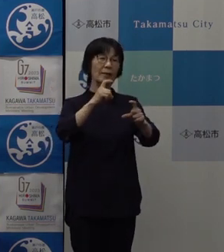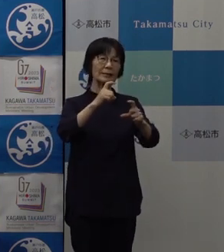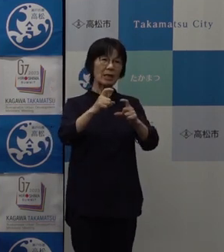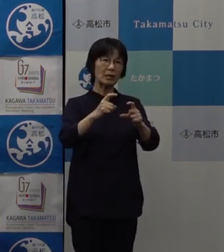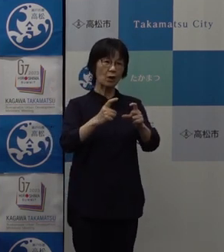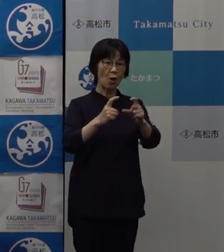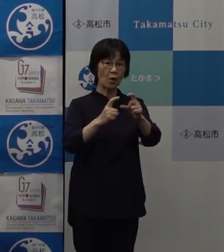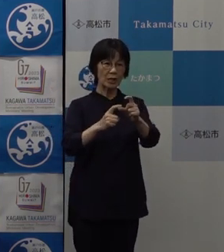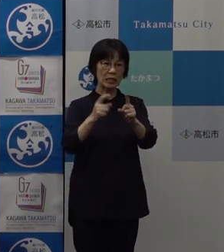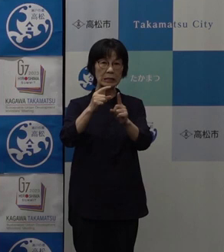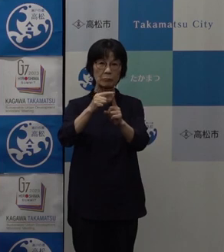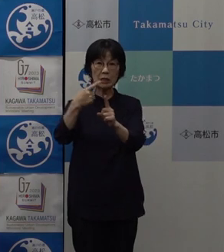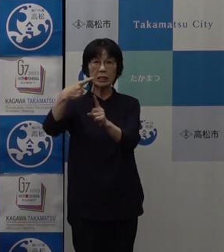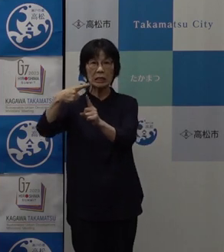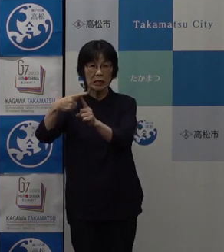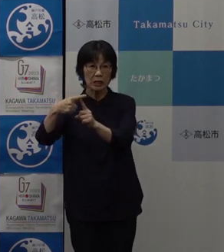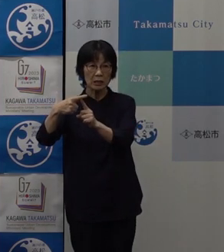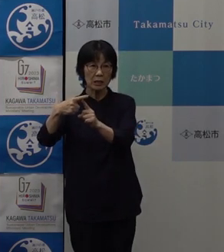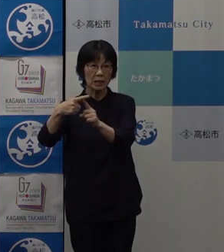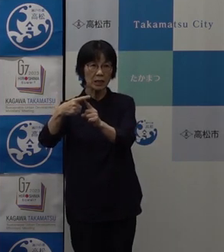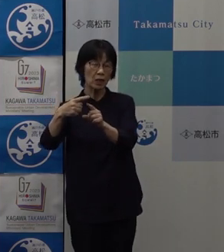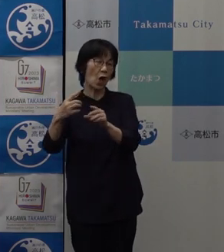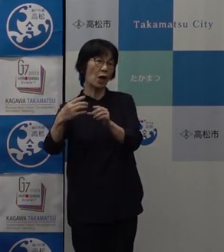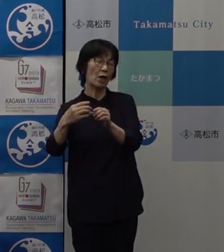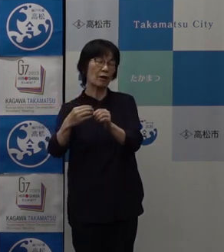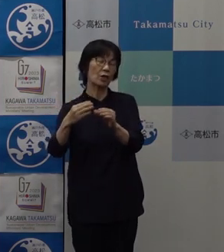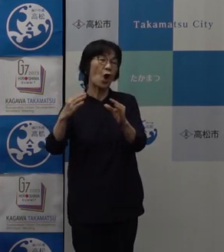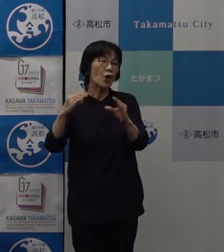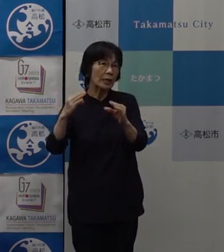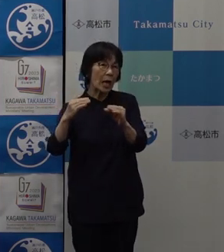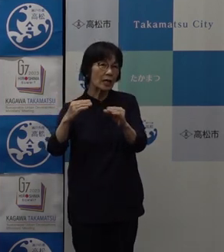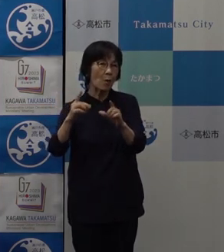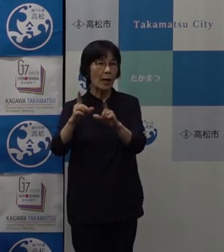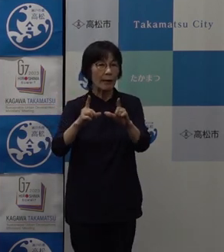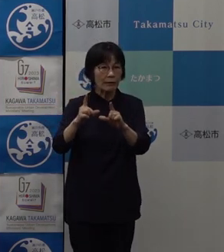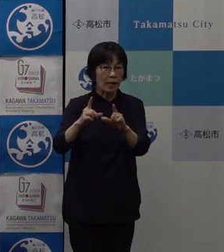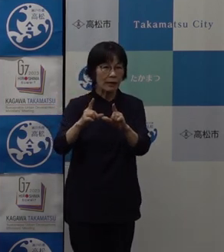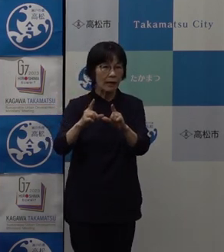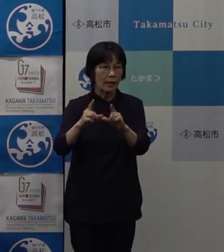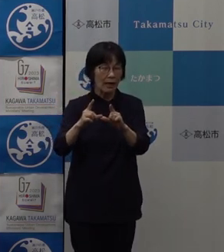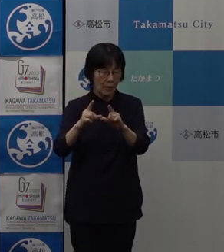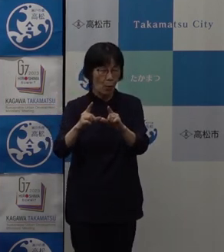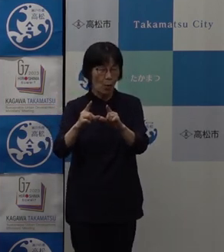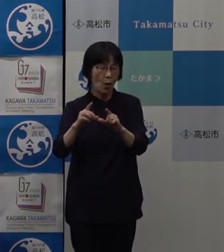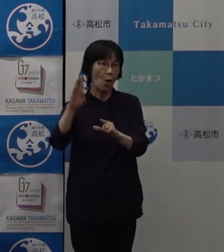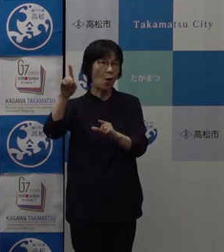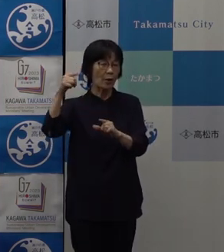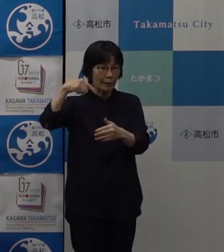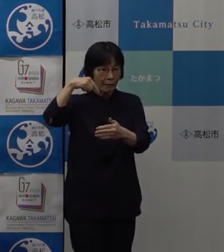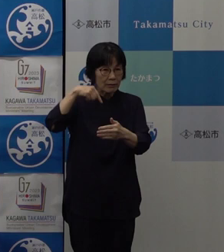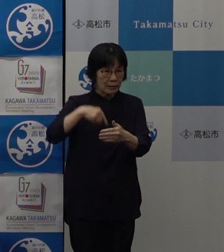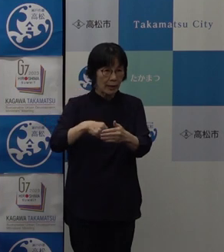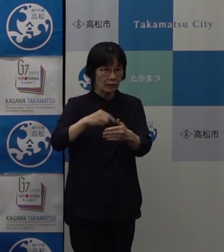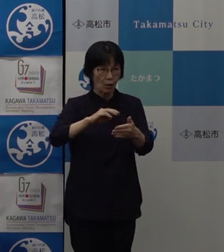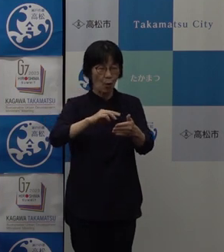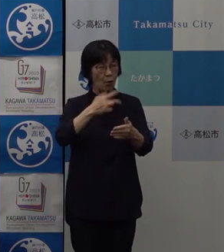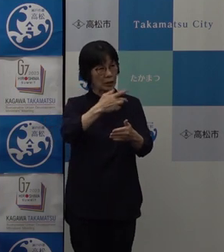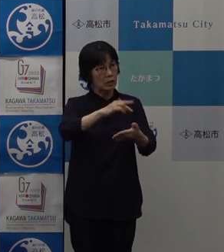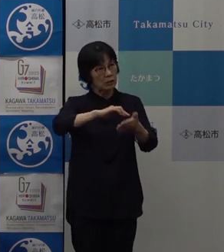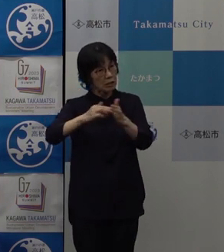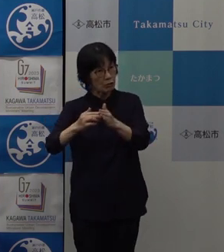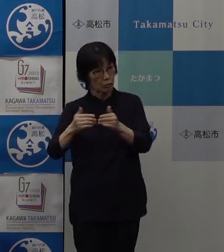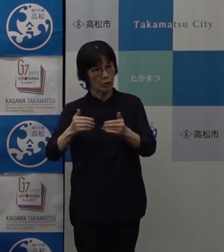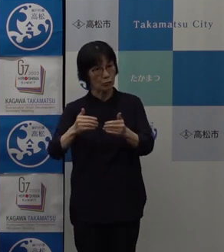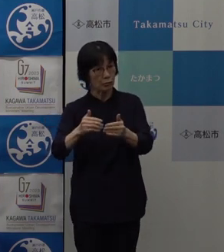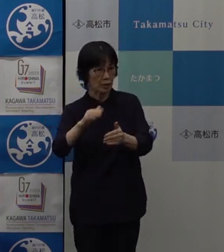対話型 AI の活用の検討が、まあ、県内でも進んでいる市長があるということなんですけ